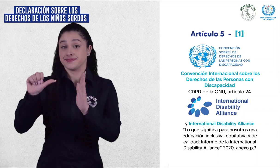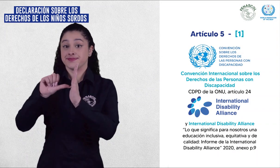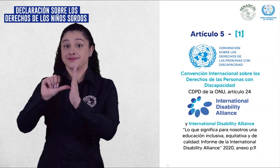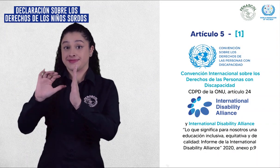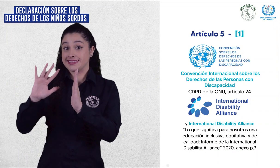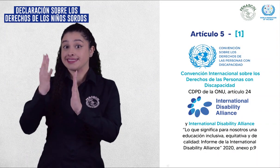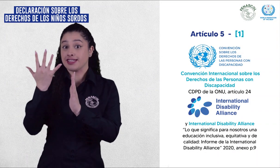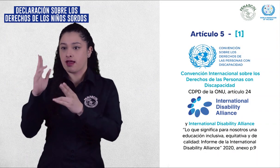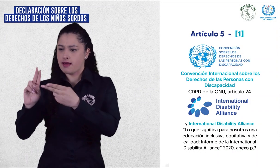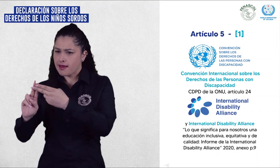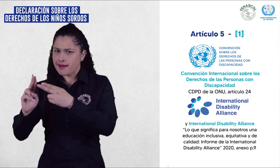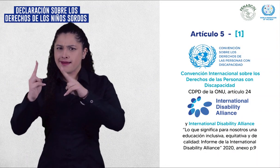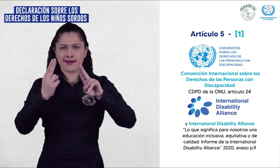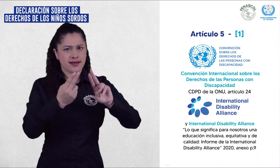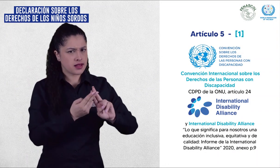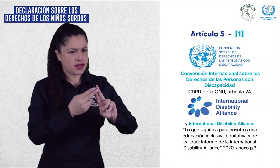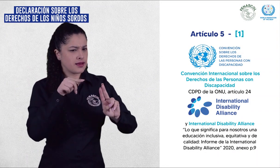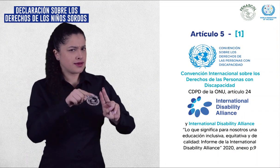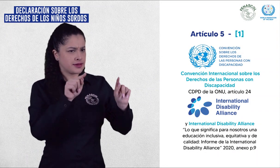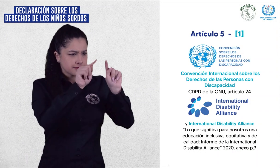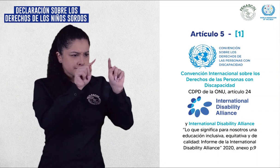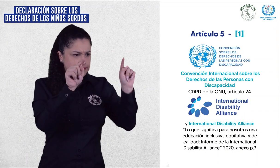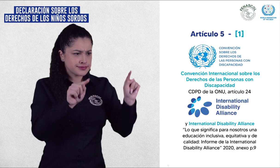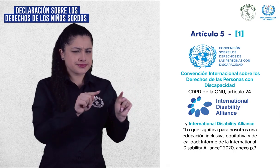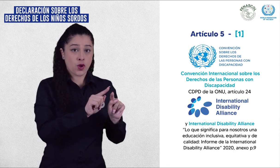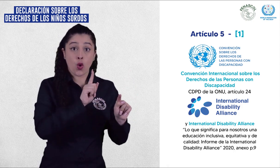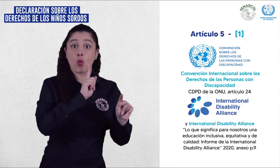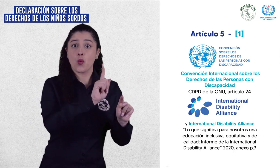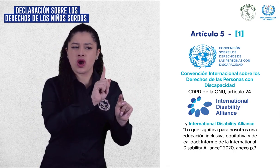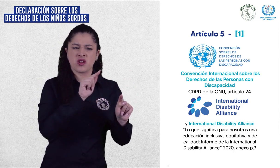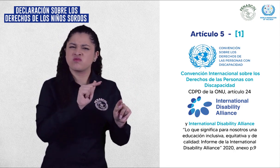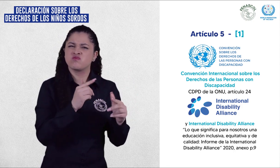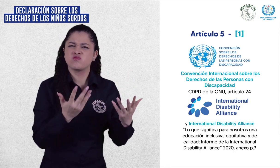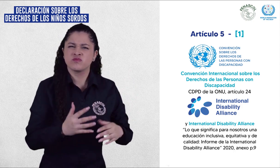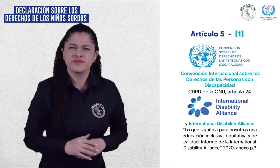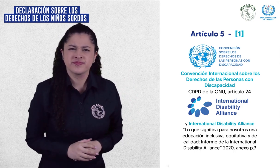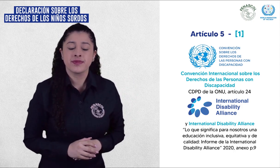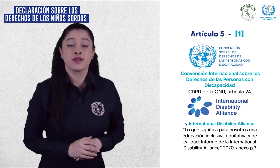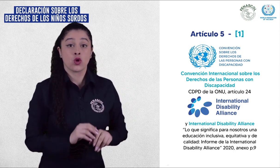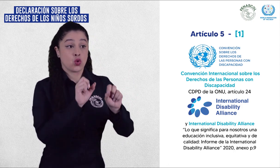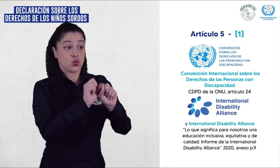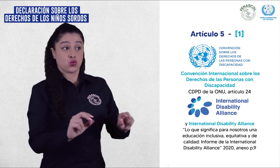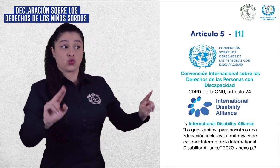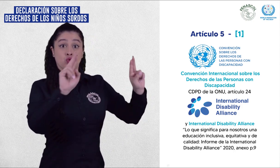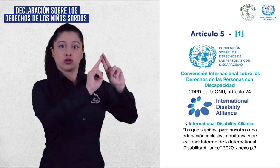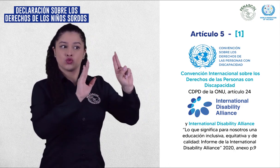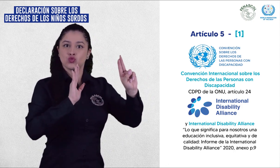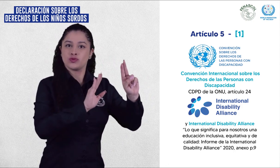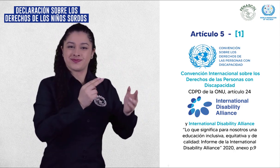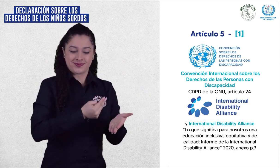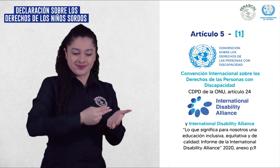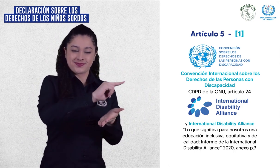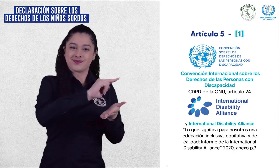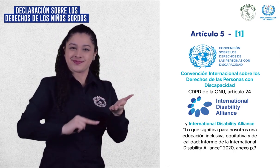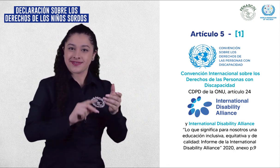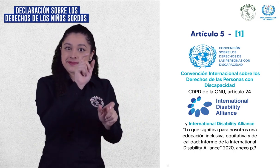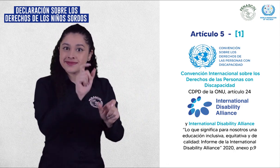El número 1 que está entre corchetes indica que el artículo 5 de la declaración tiene relación con el